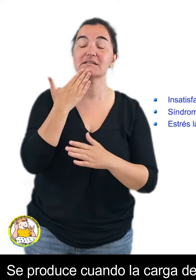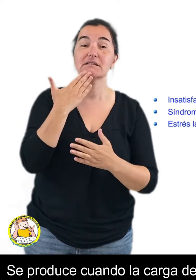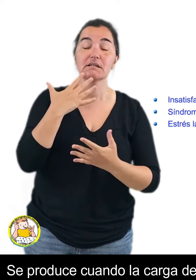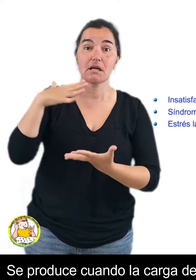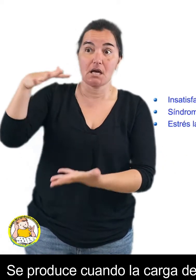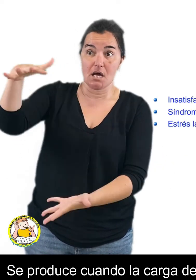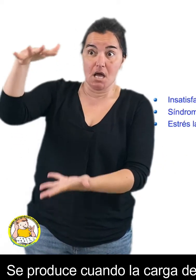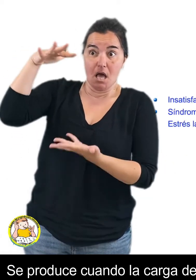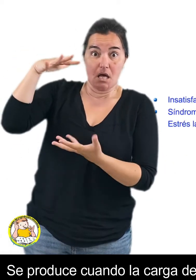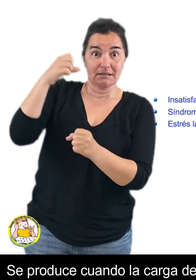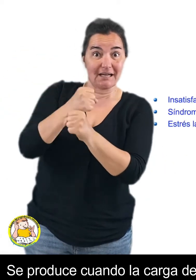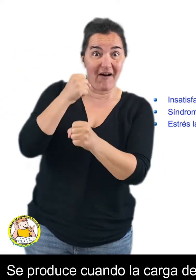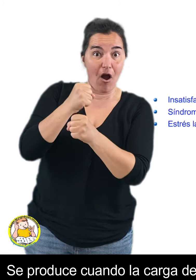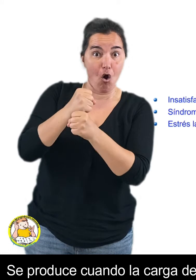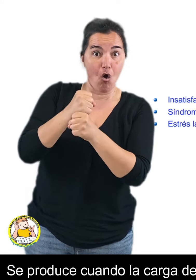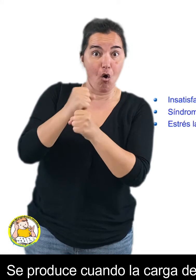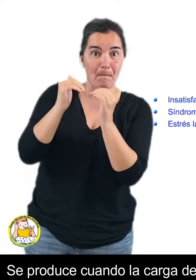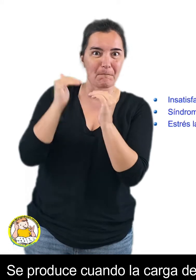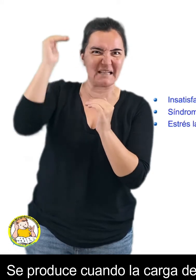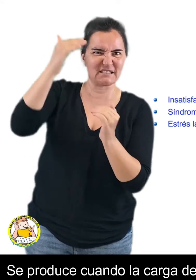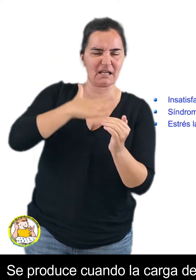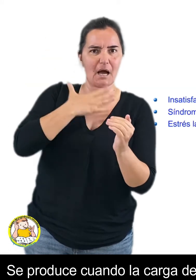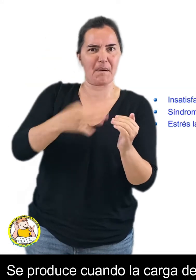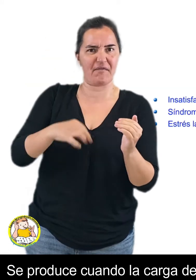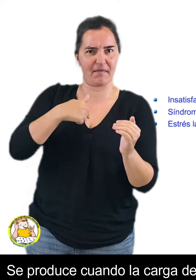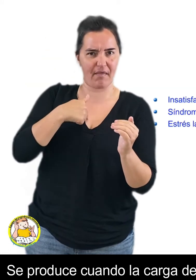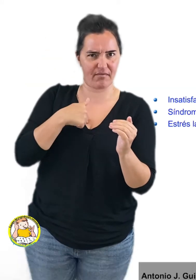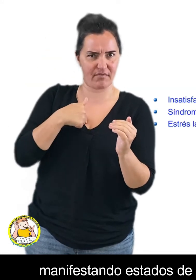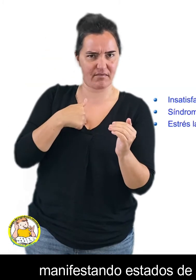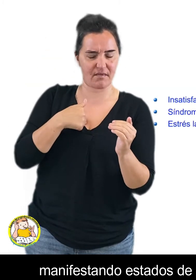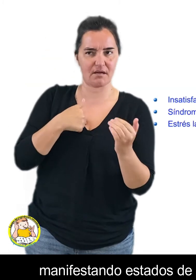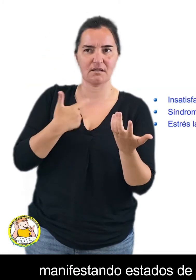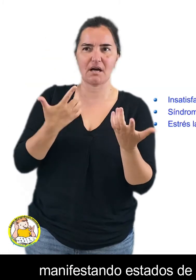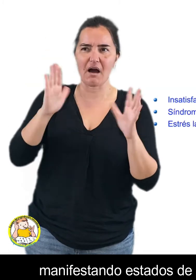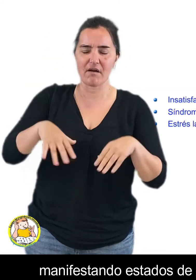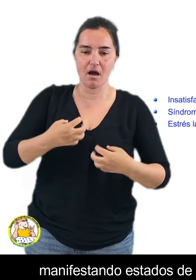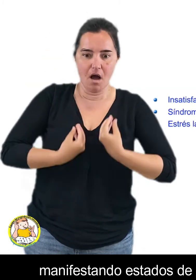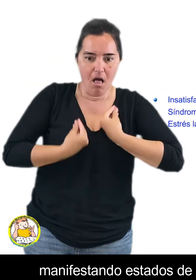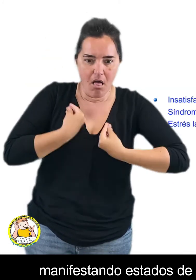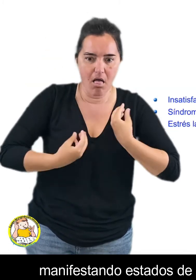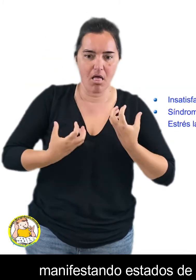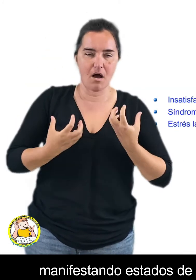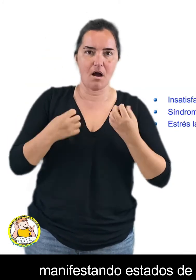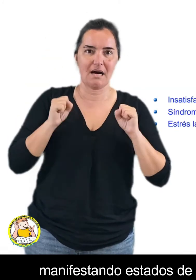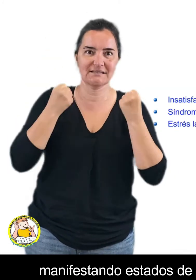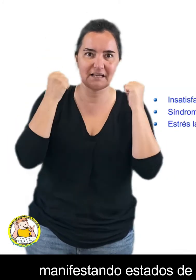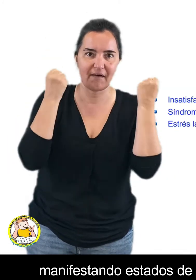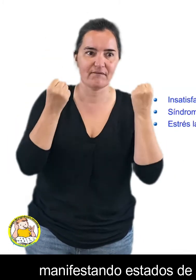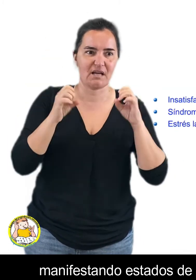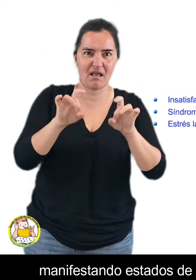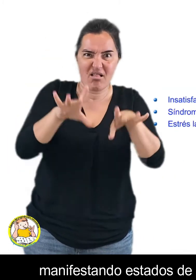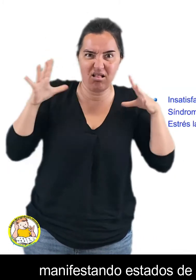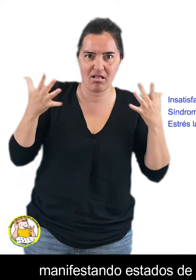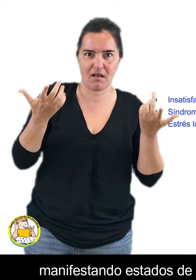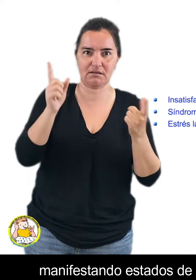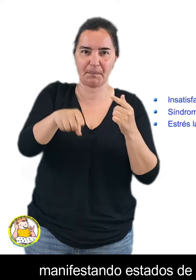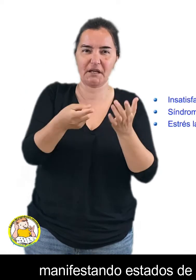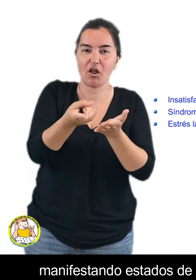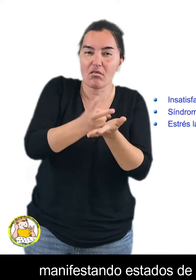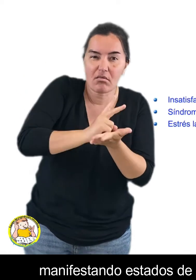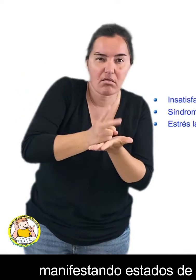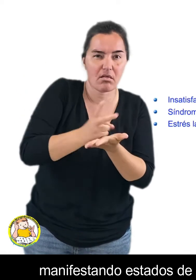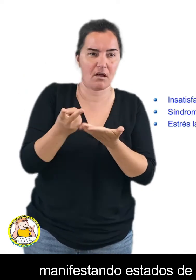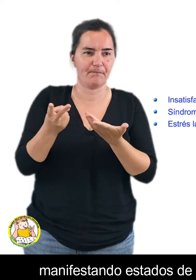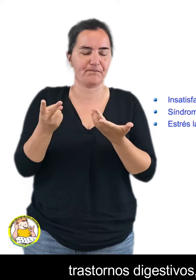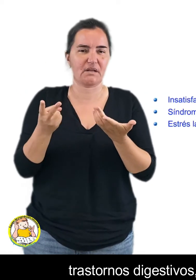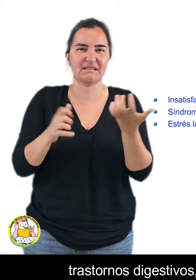produce cuando la carga de trabajo es superior a la capacidad del trabajador, manifestando estados de ansiedad, irritabilidad,